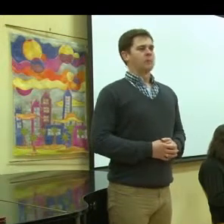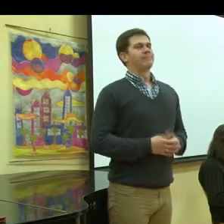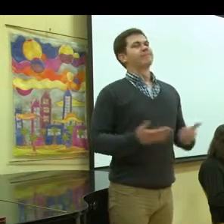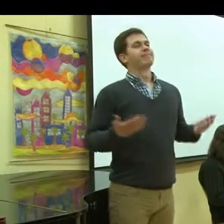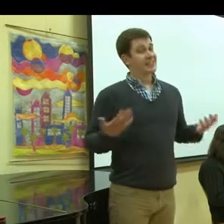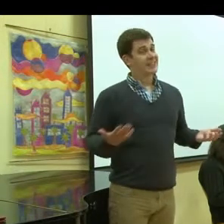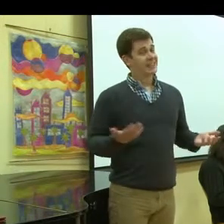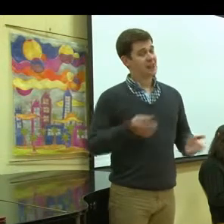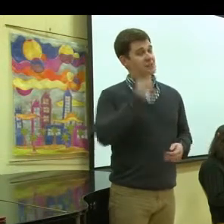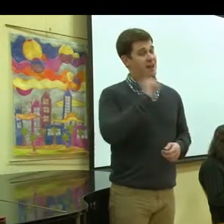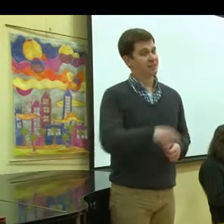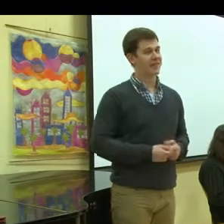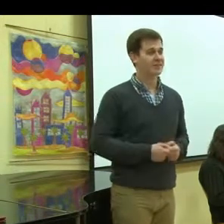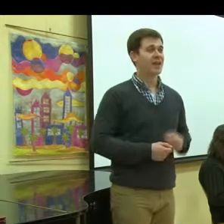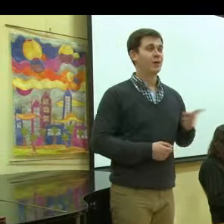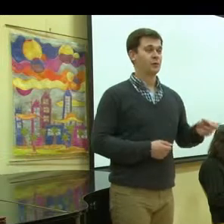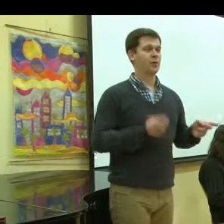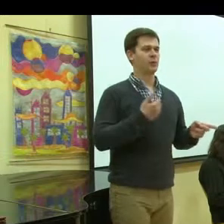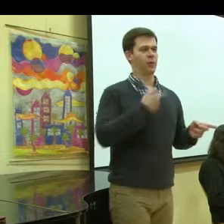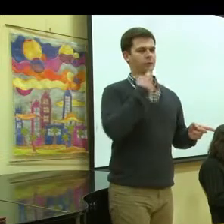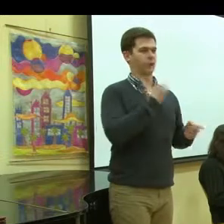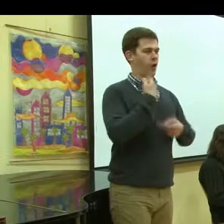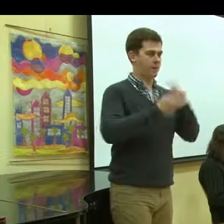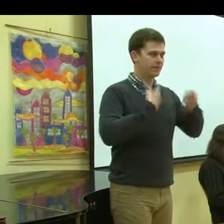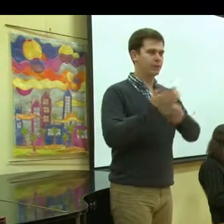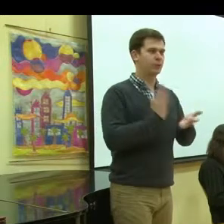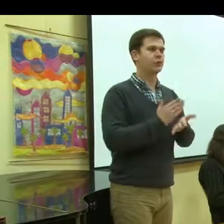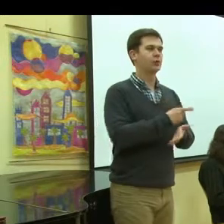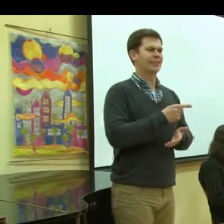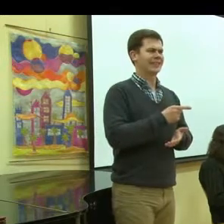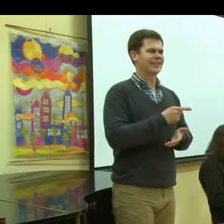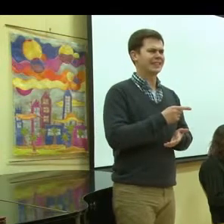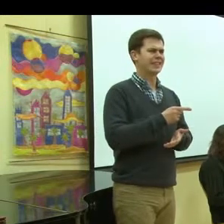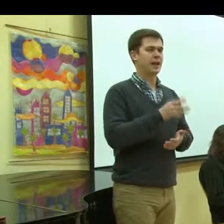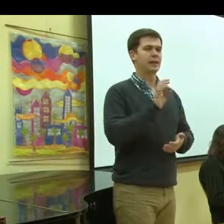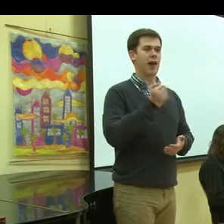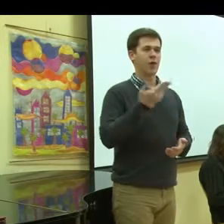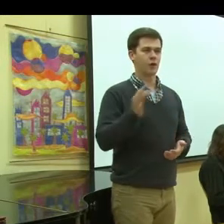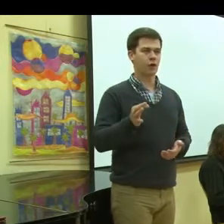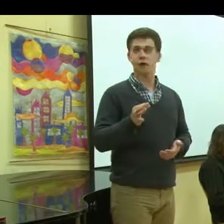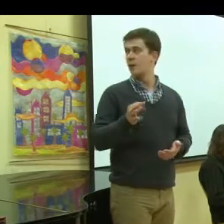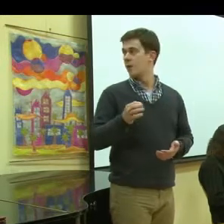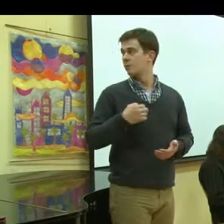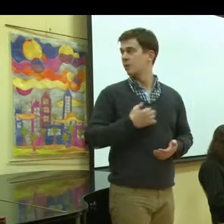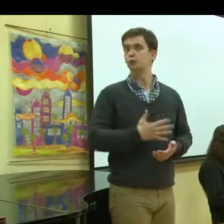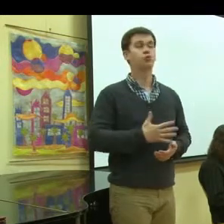No właśnie, to jest taka kwestia, że mówiliśmy o tym, że tango to jest taniec, który czujemy.